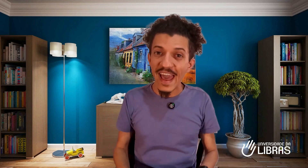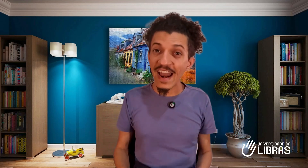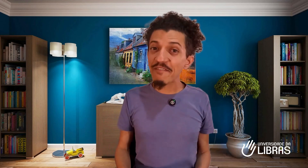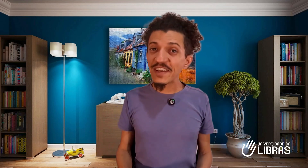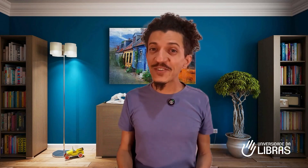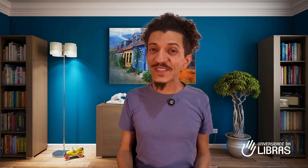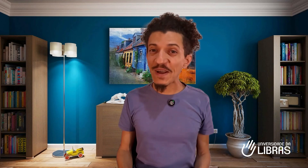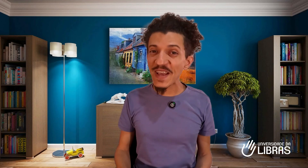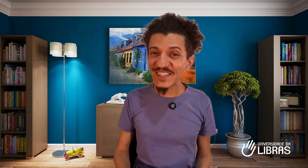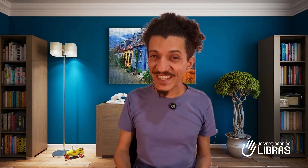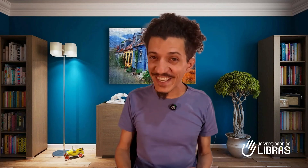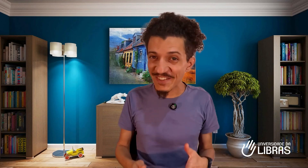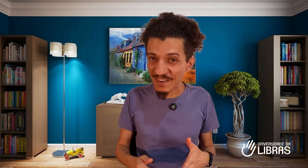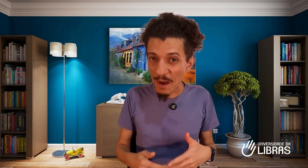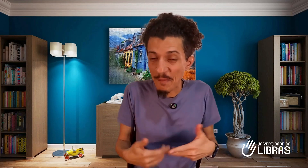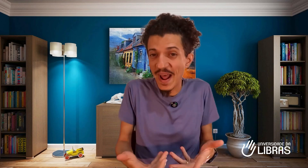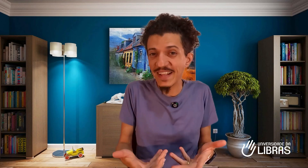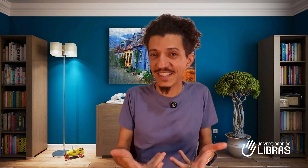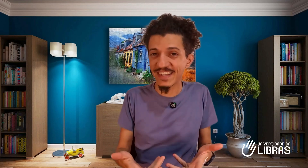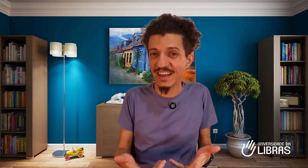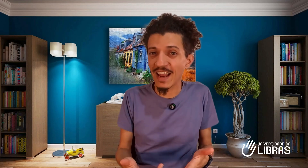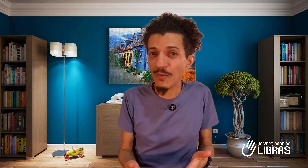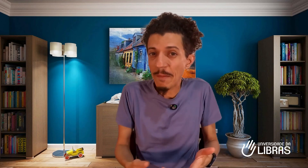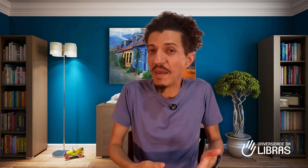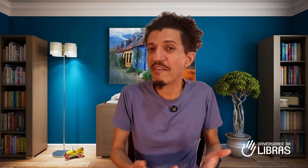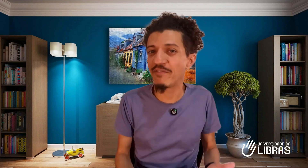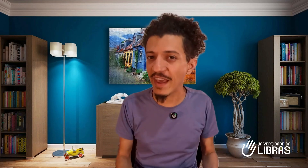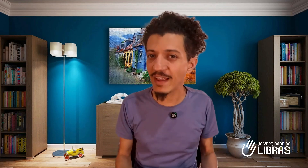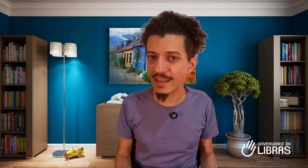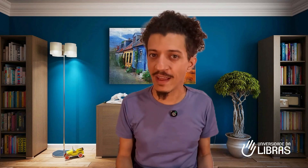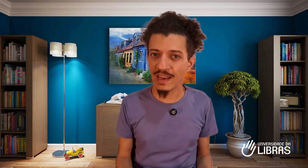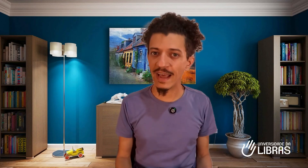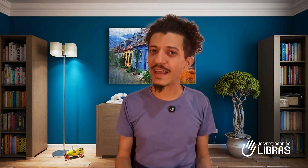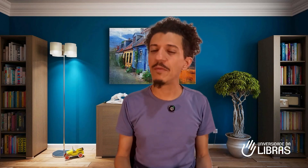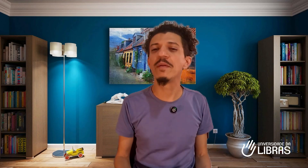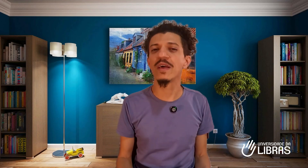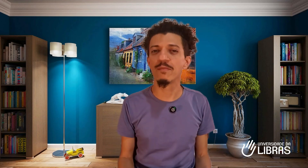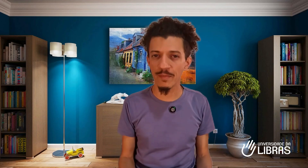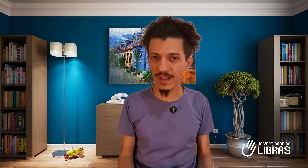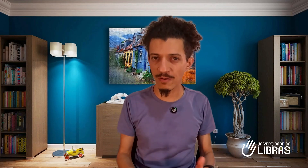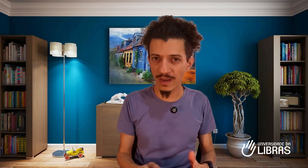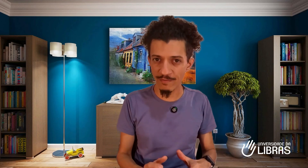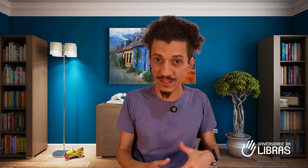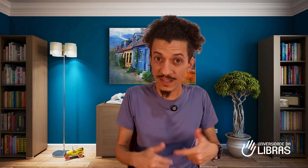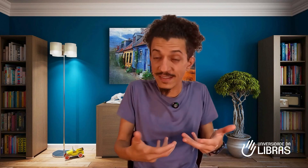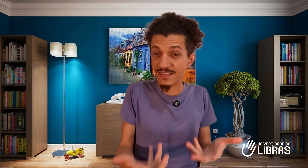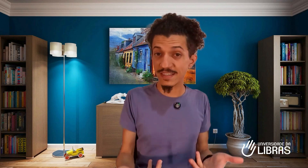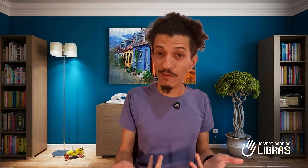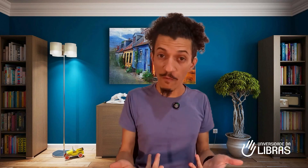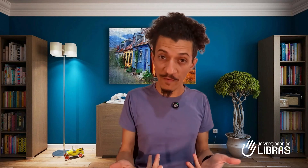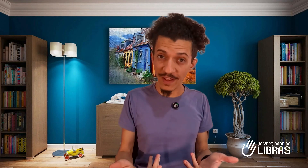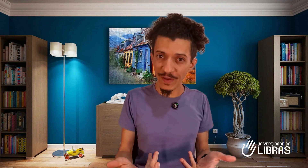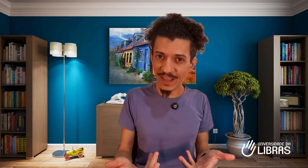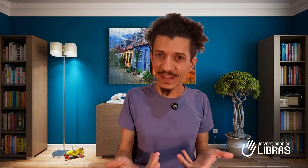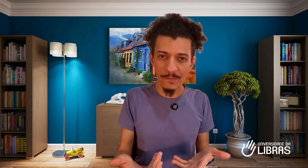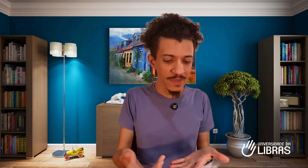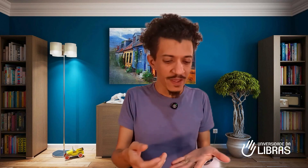vem justamente disso. A prática, ela não é perfeita naquele primeiro momento ali. Você está se desenvolvendo ainda. E